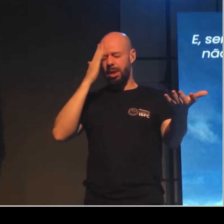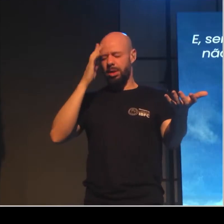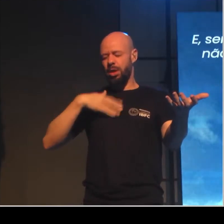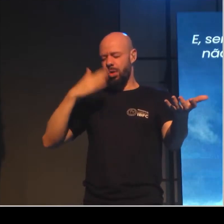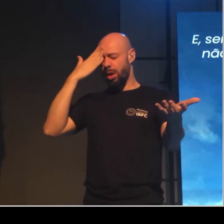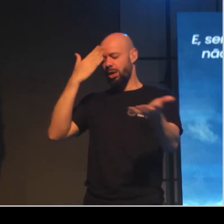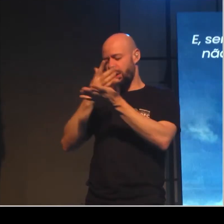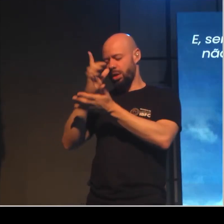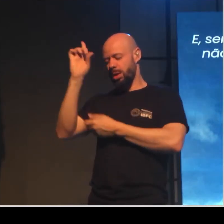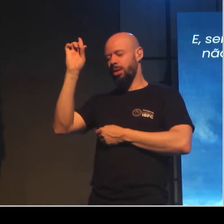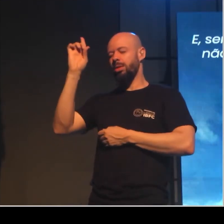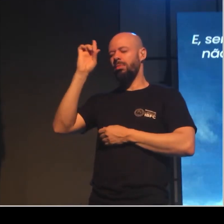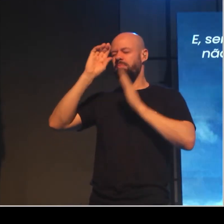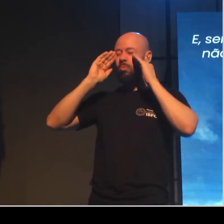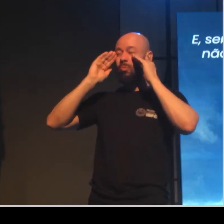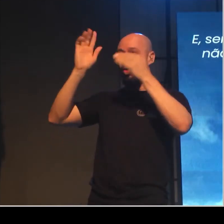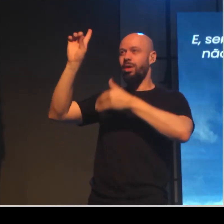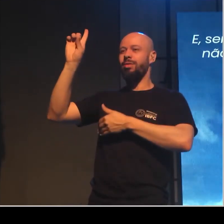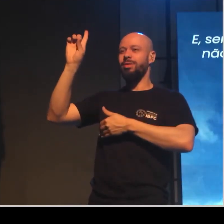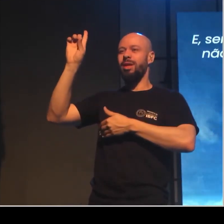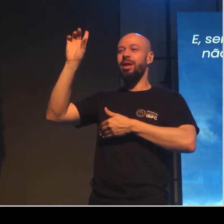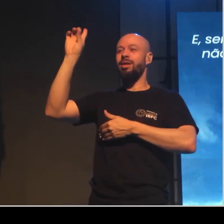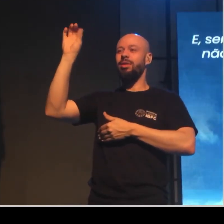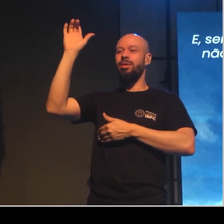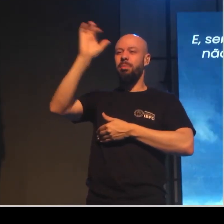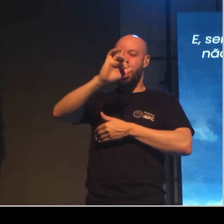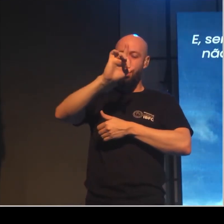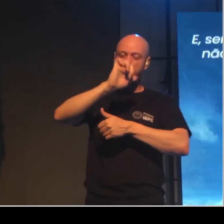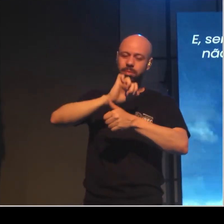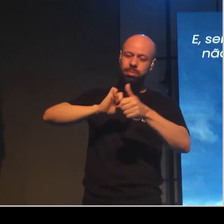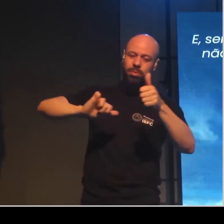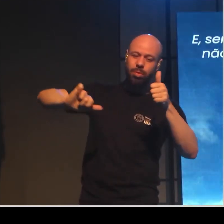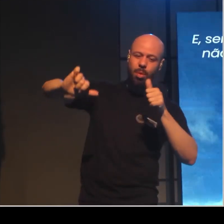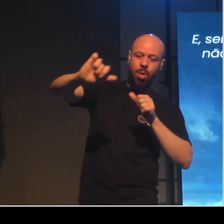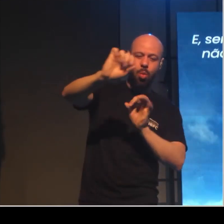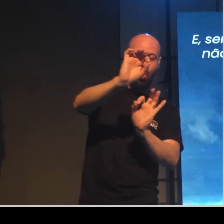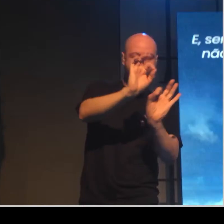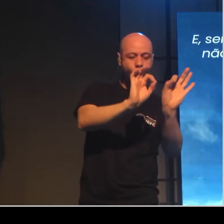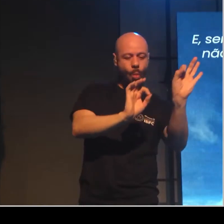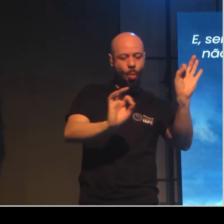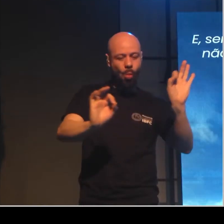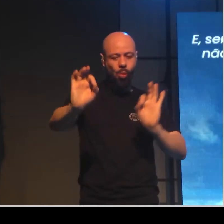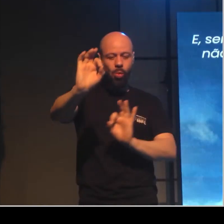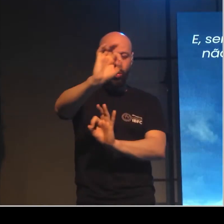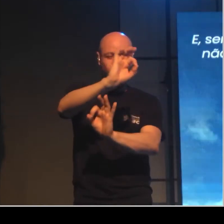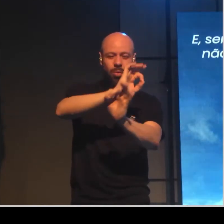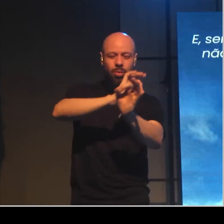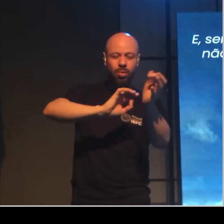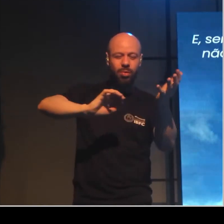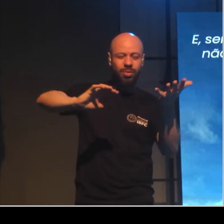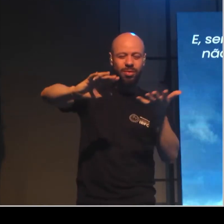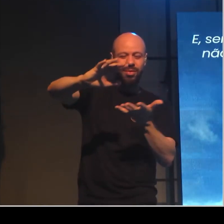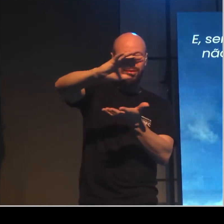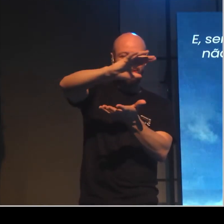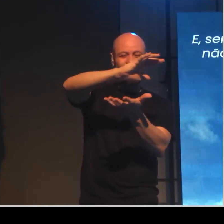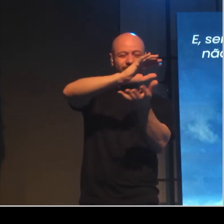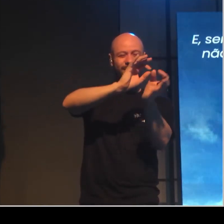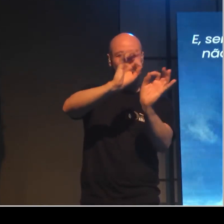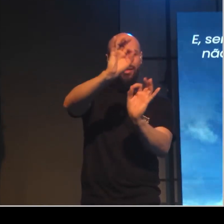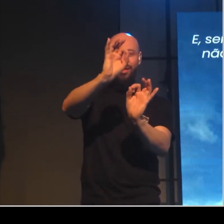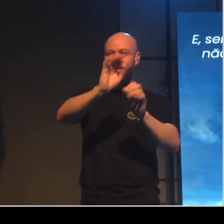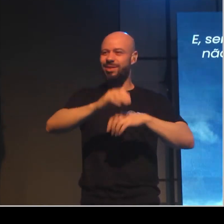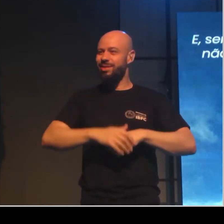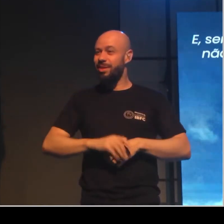Talvez você precise, como Maria, refletir mais na palavra de Deus, meditar